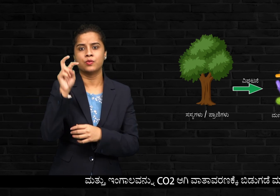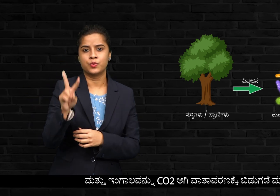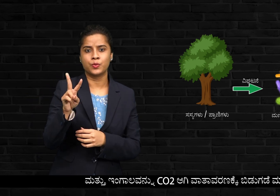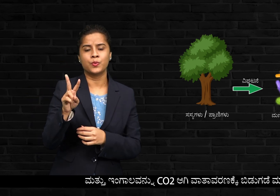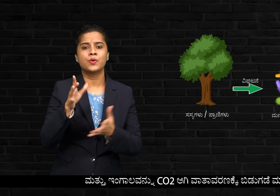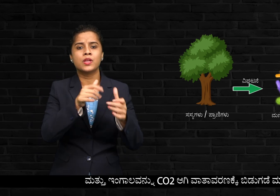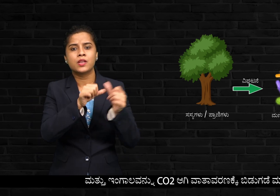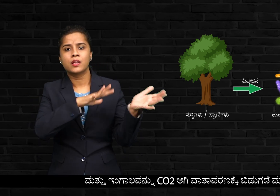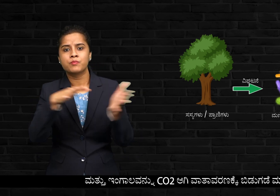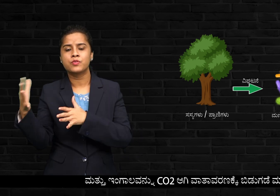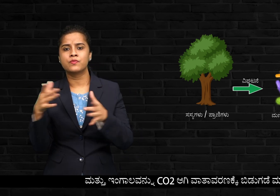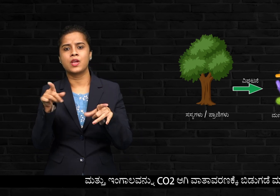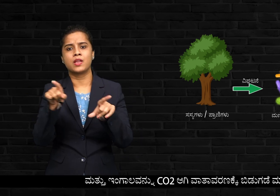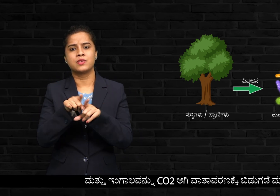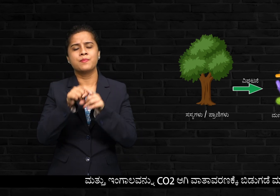ಮಾಡುತ್ತವೆ.